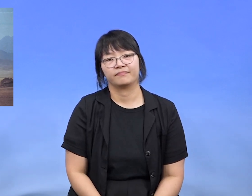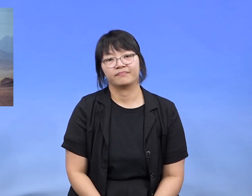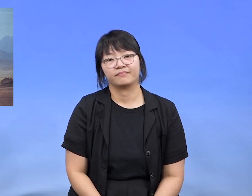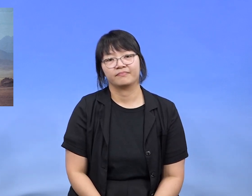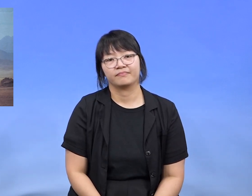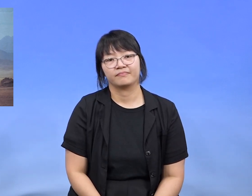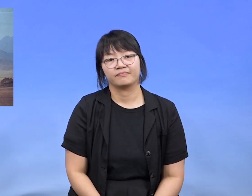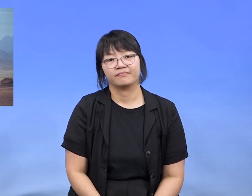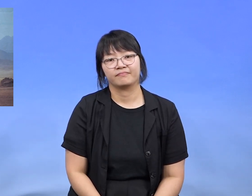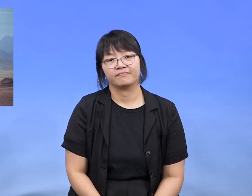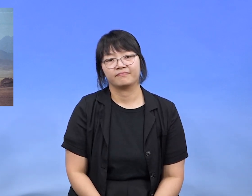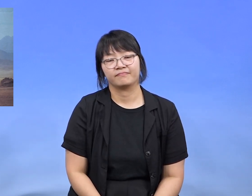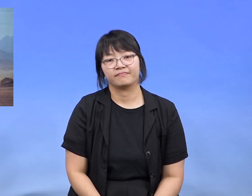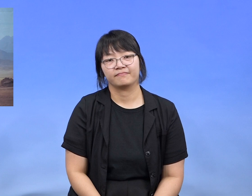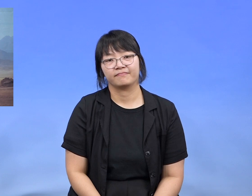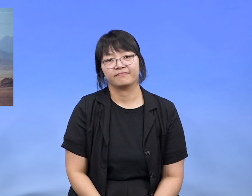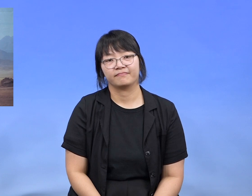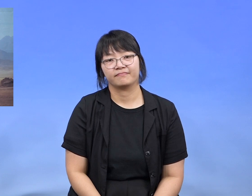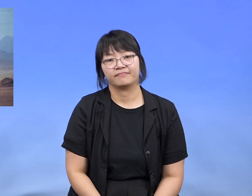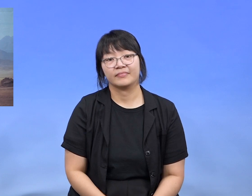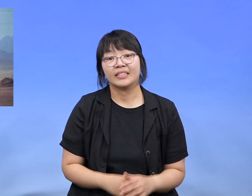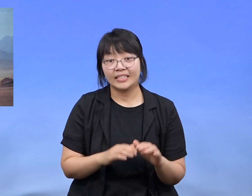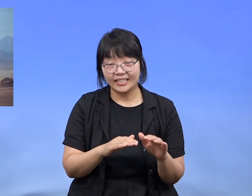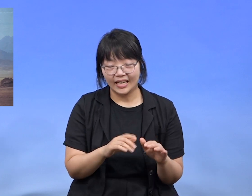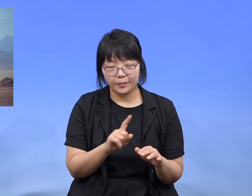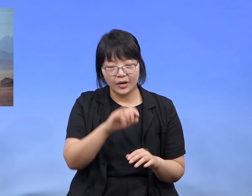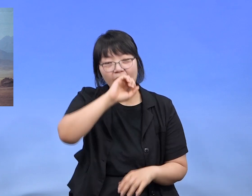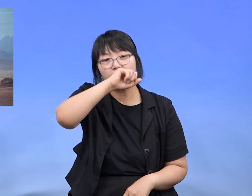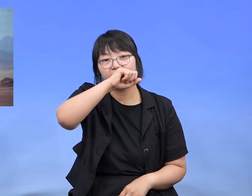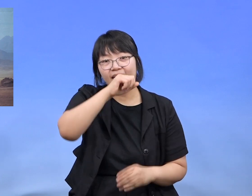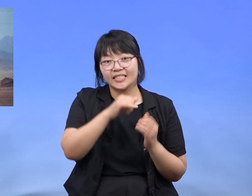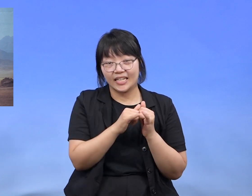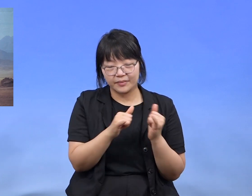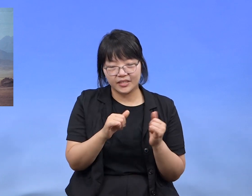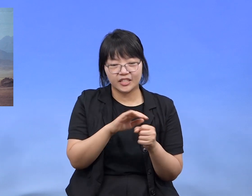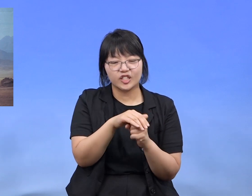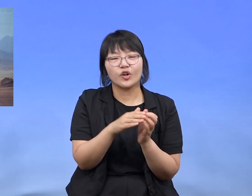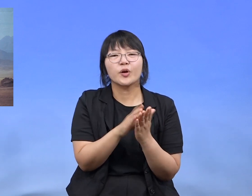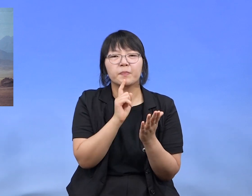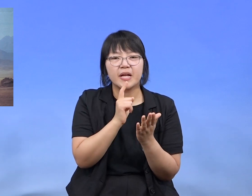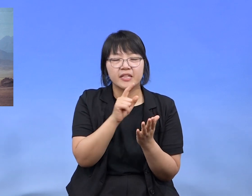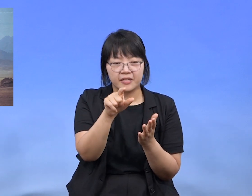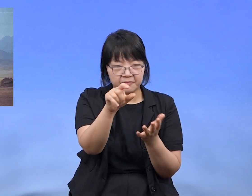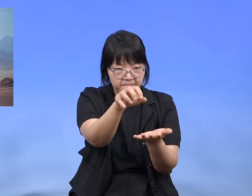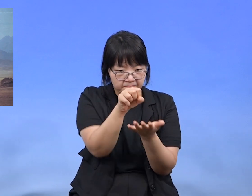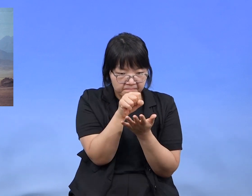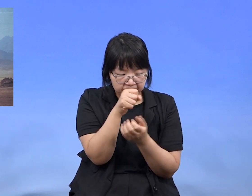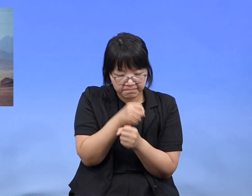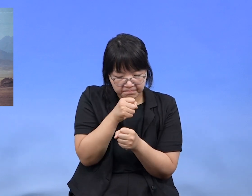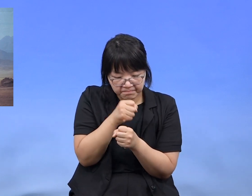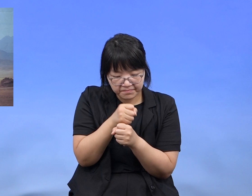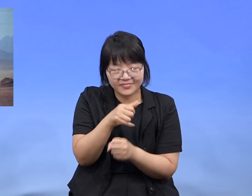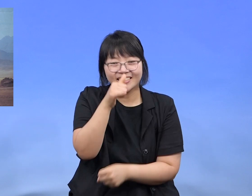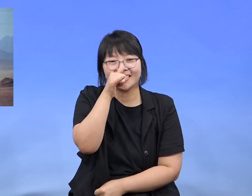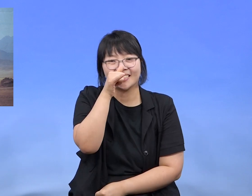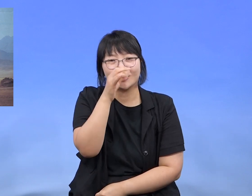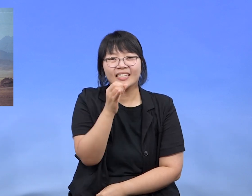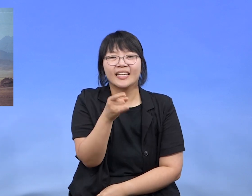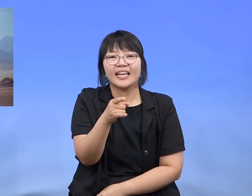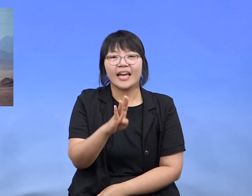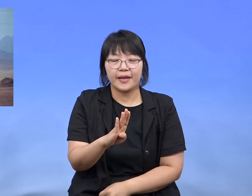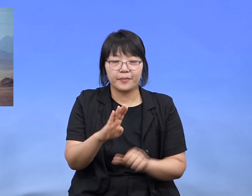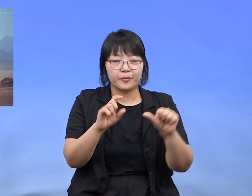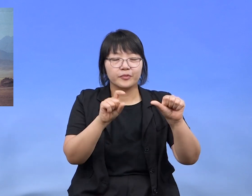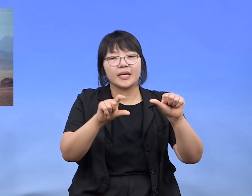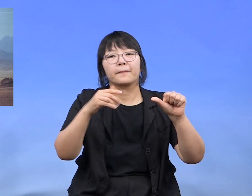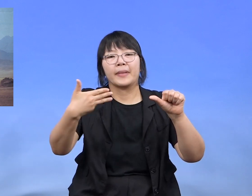근데 이것은 사실 성경 말씀을 그들이 조금 다르게 만든 것입니다. 에베소 5장 8절의